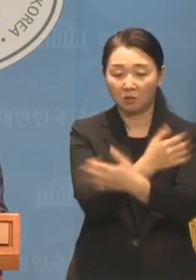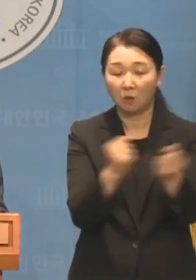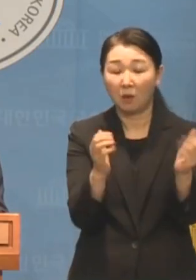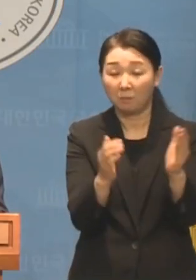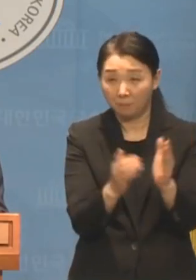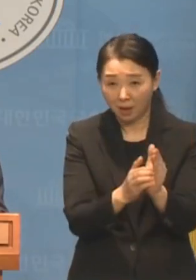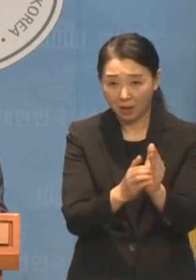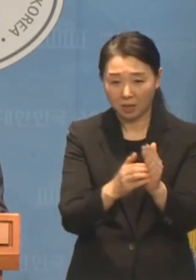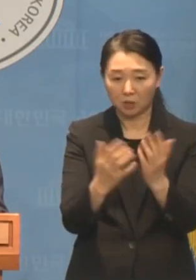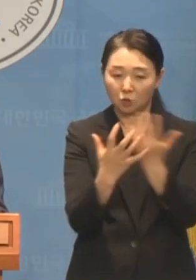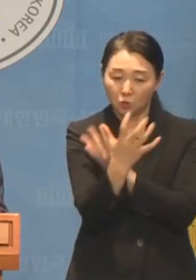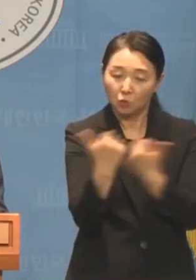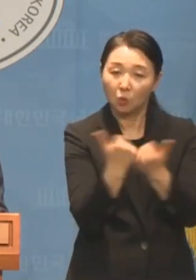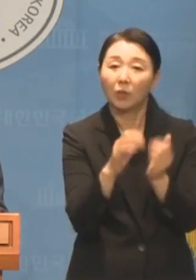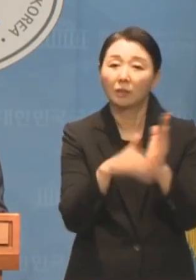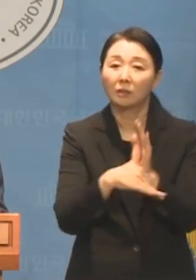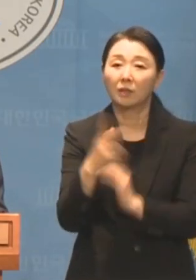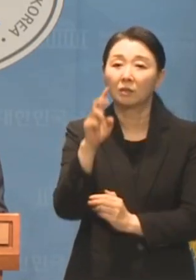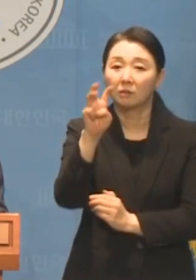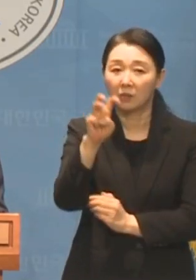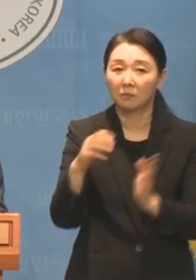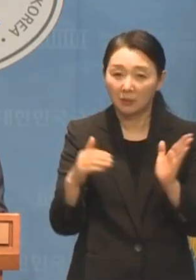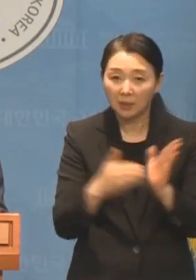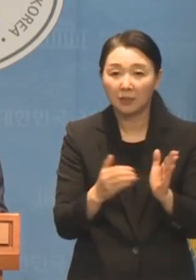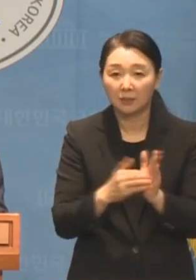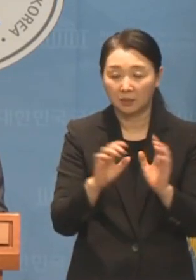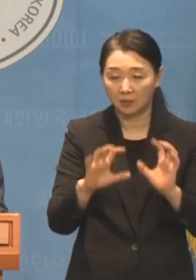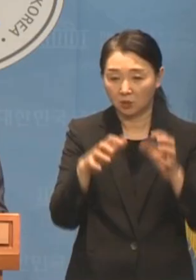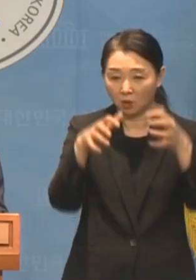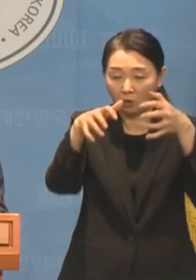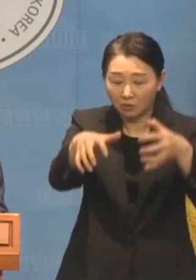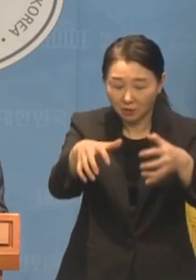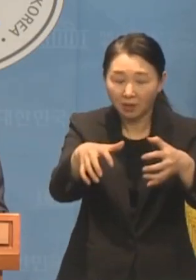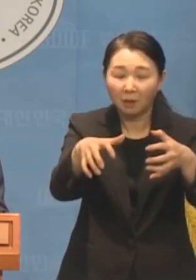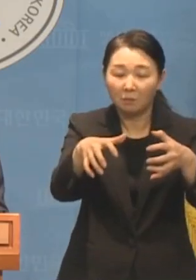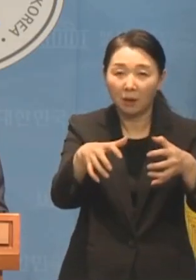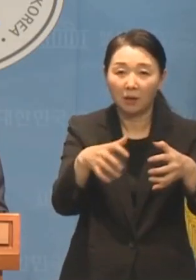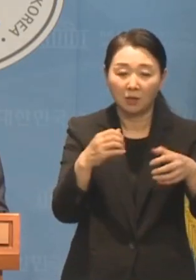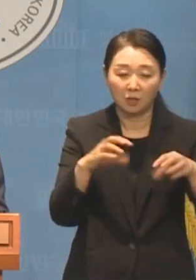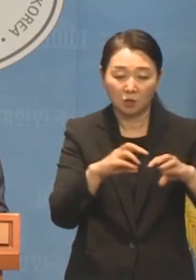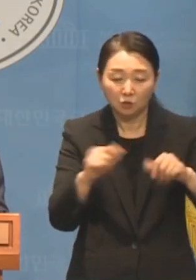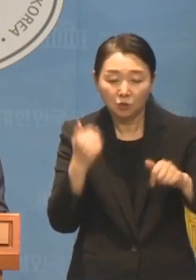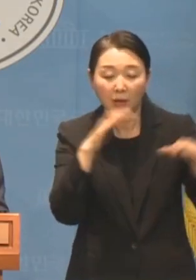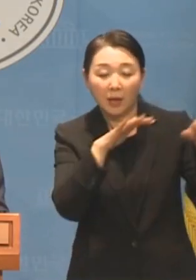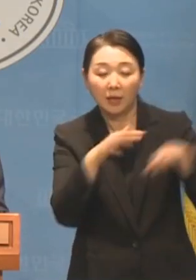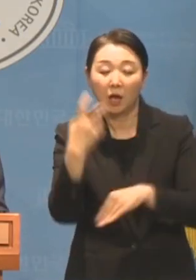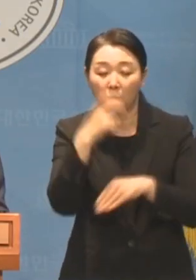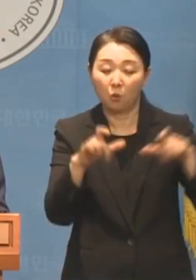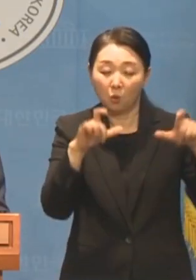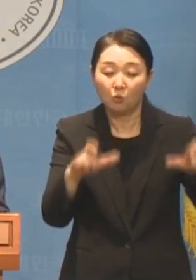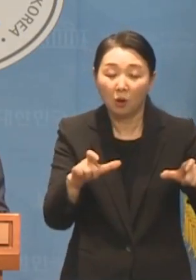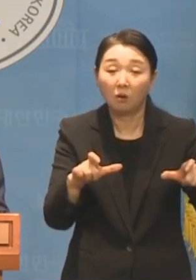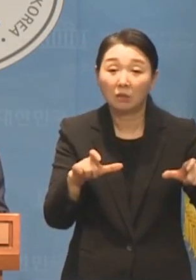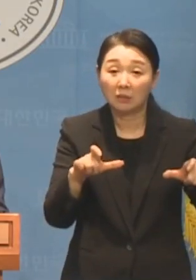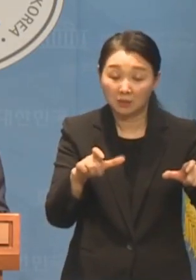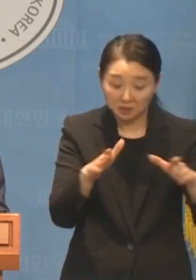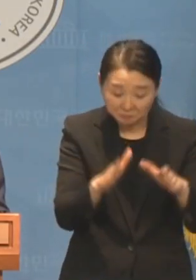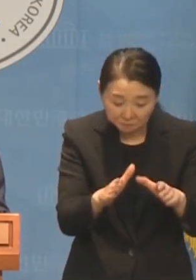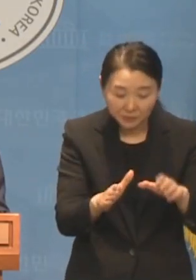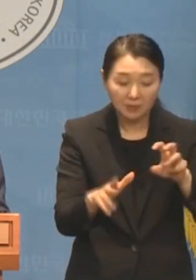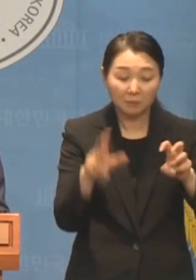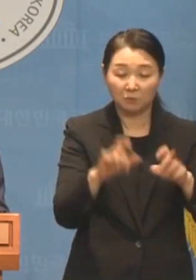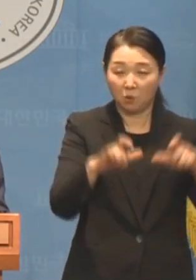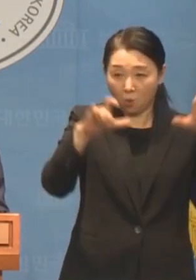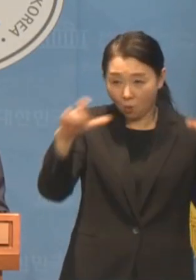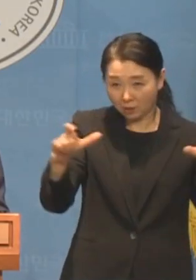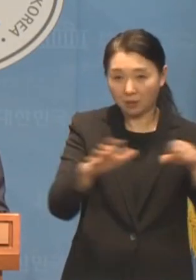당사국 총회에서 2030년까지 전 세계 육상과 해양 보호구역을 30%로 확대하자는